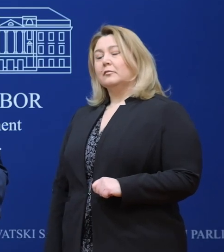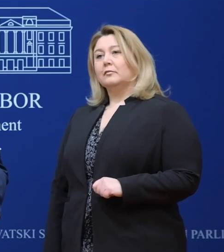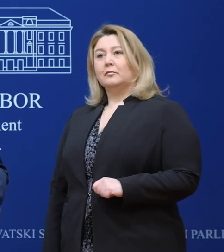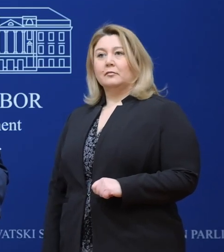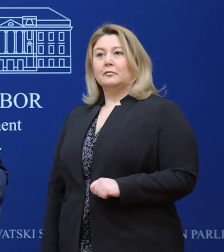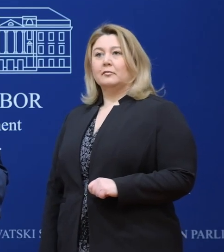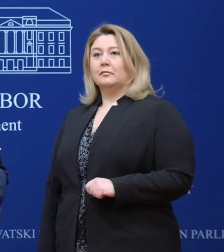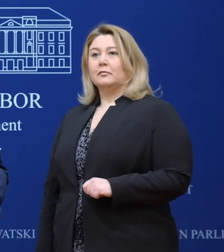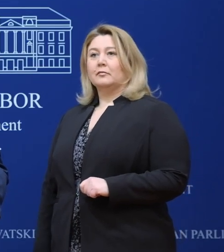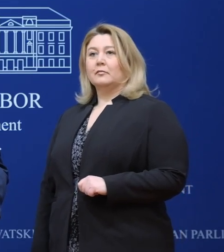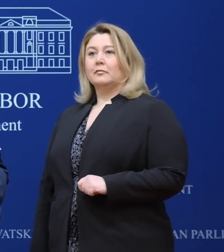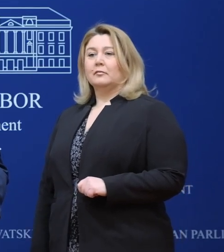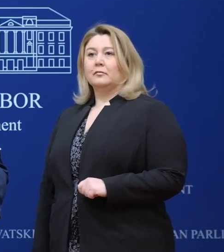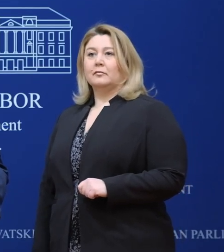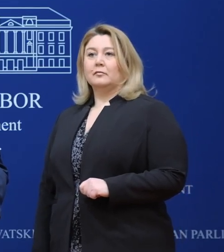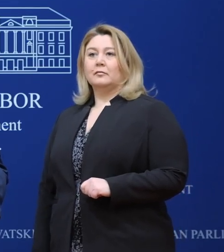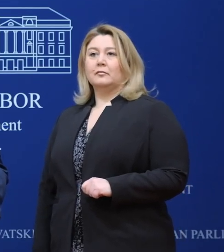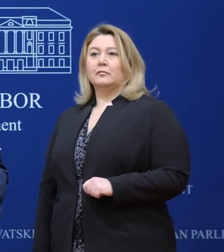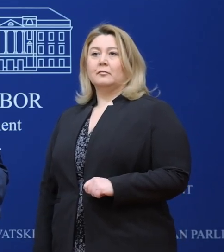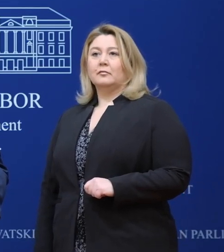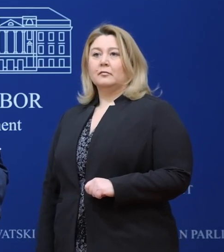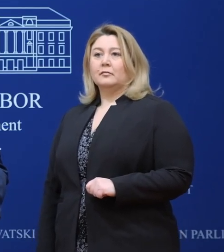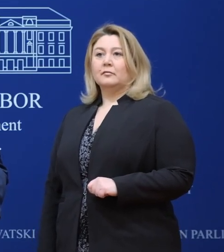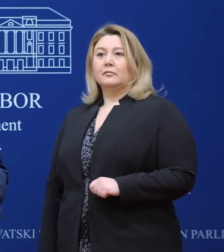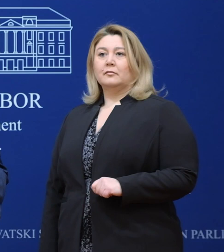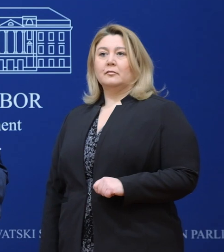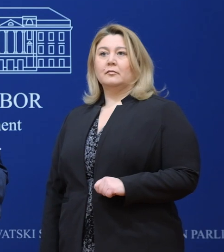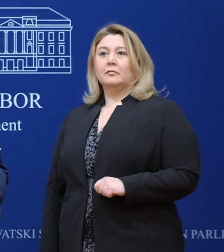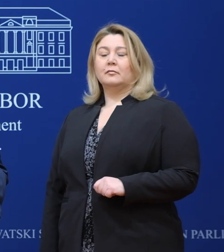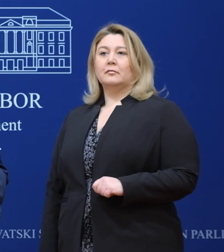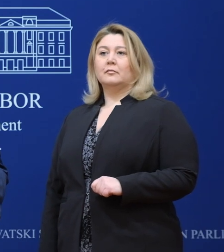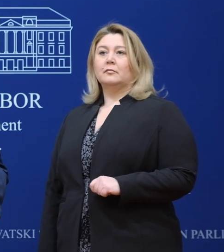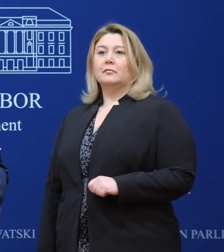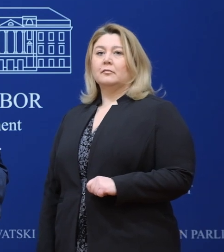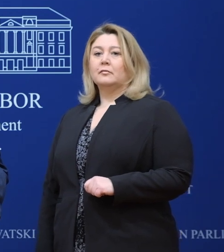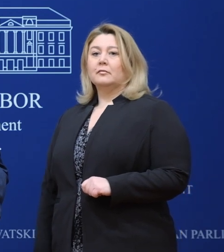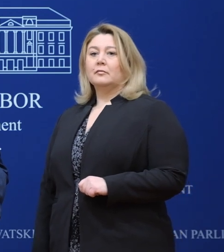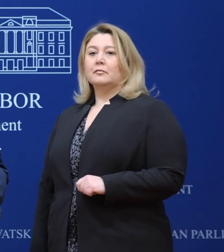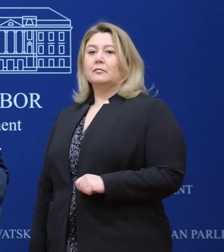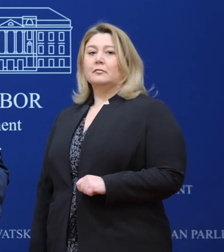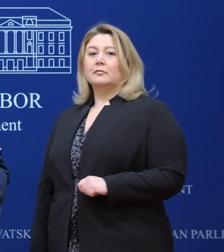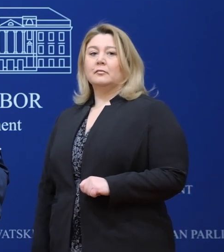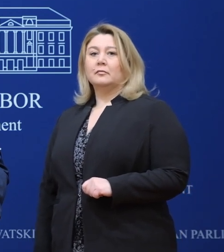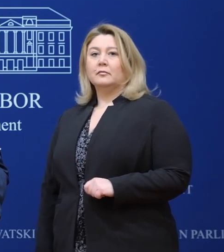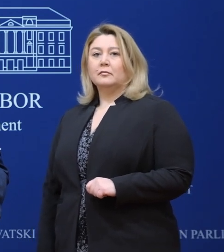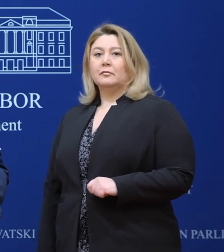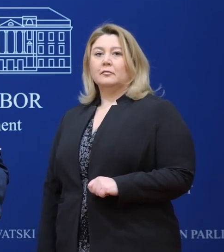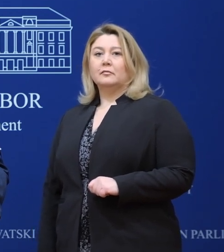potpuno jasna, ali već kad me pitate mogu izraziti svoje žaljenje što ta